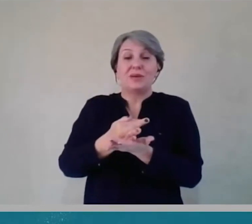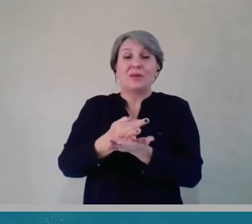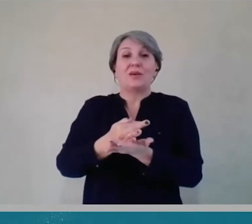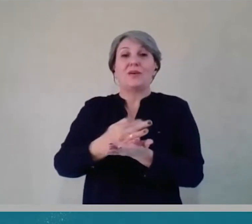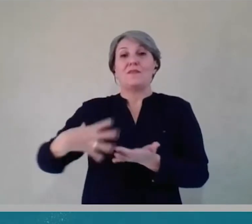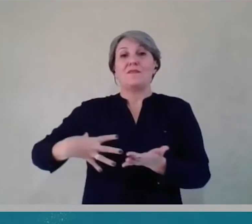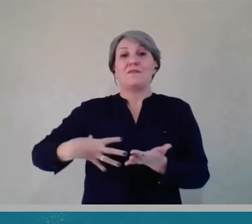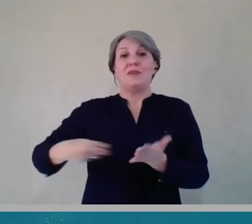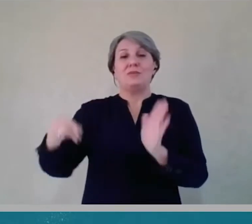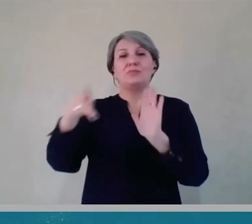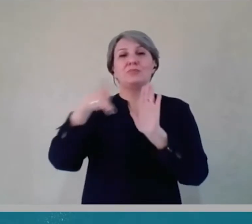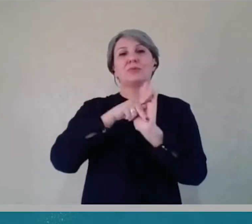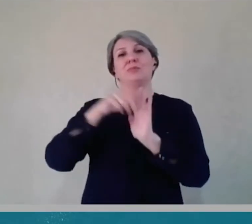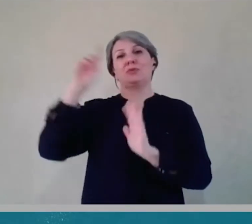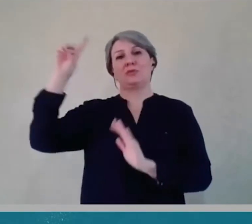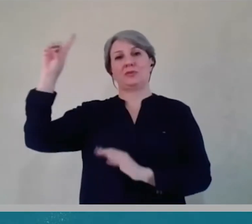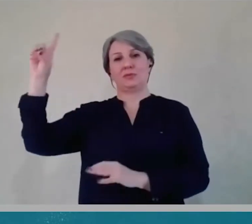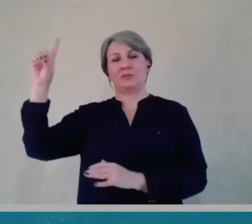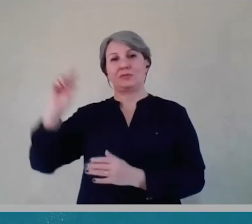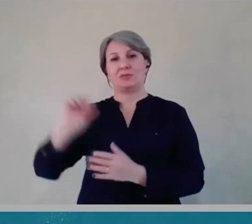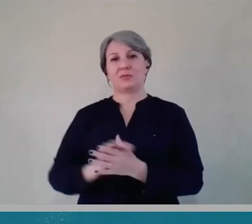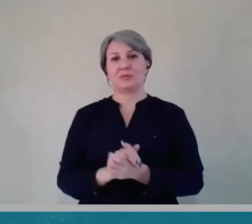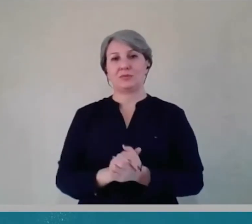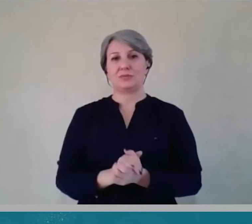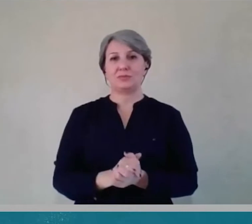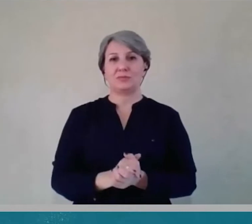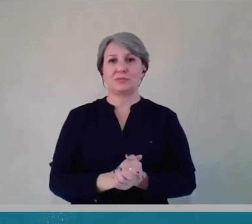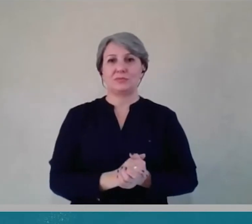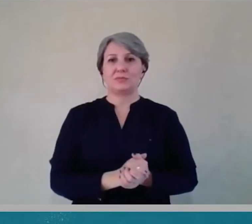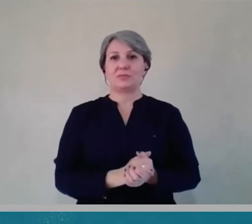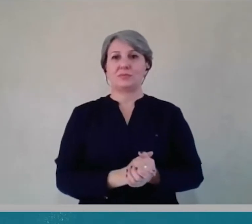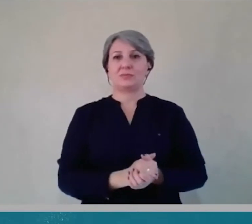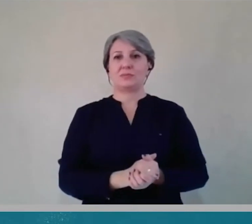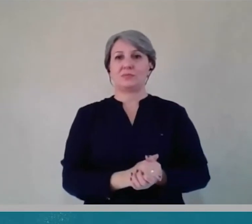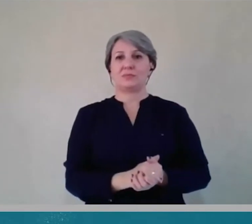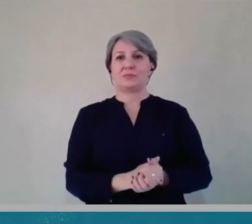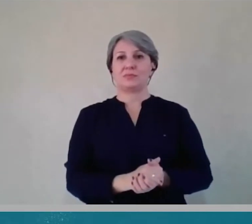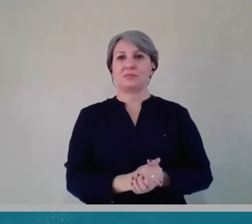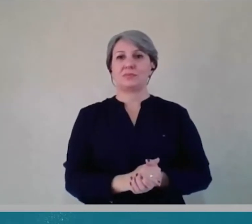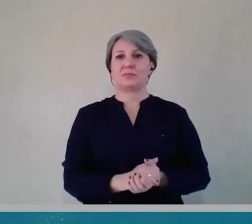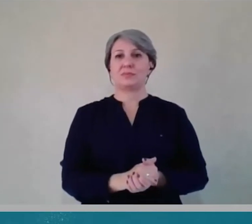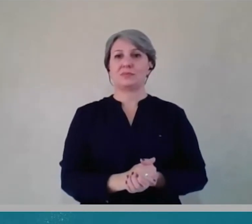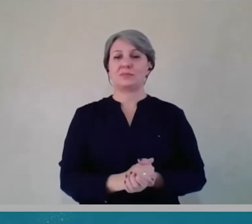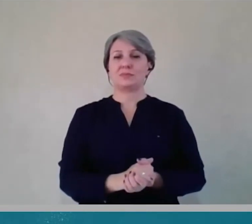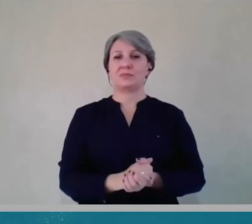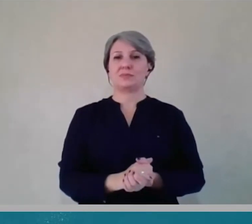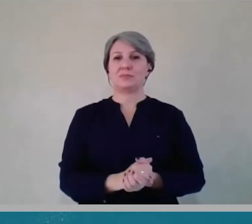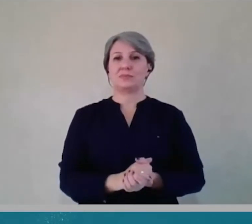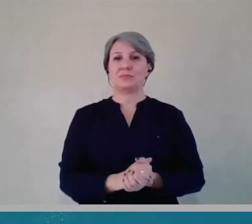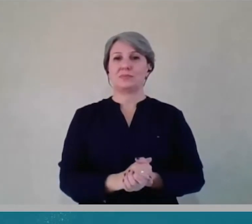estou vivendo hoje na terra, eu devo viver pela fé do Filho de Deus. E assim, o que